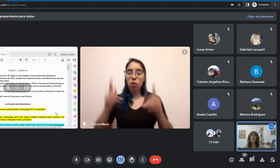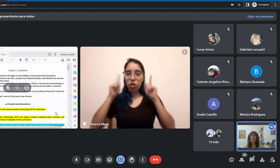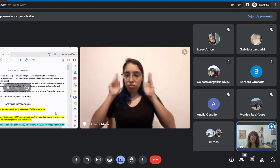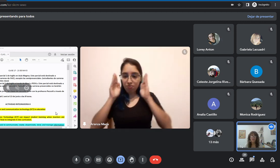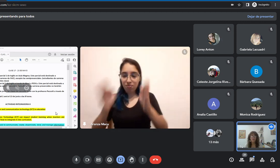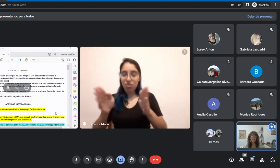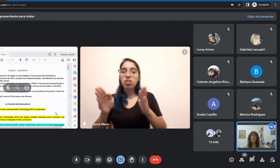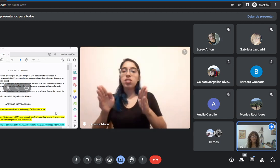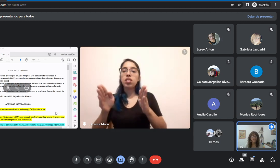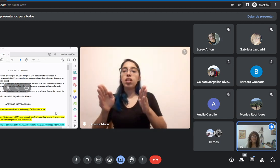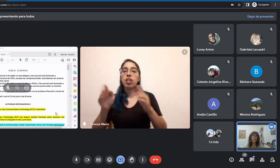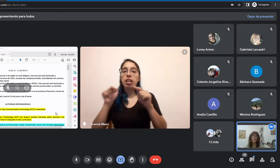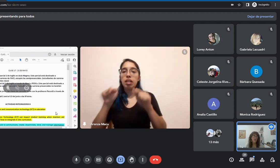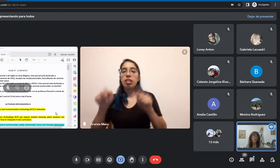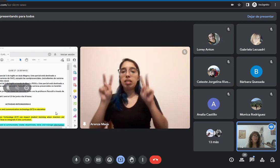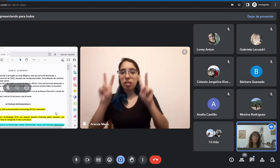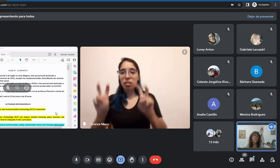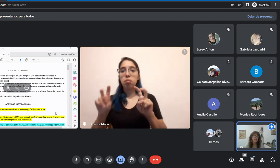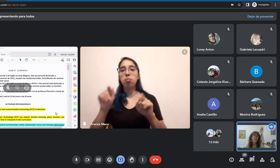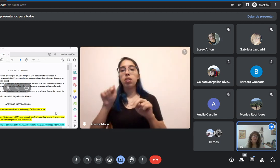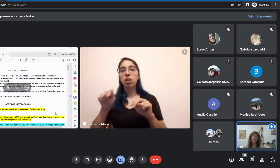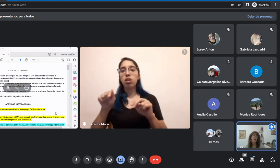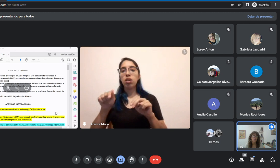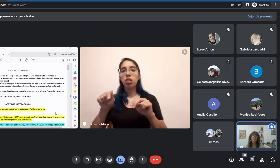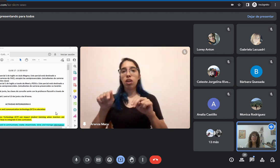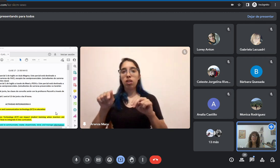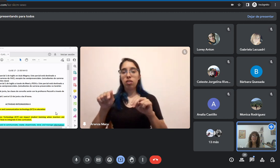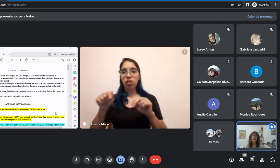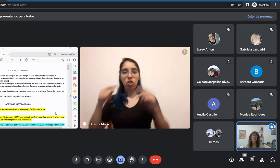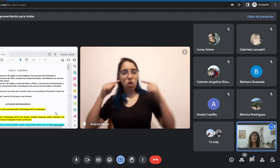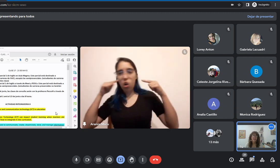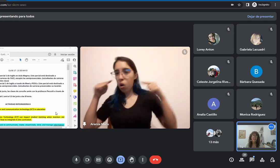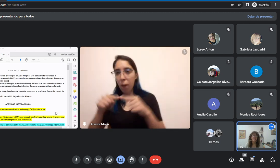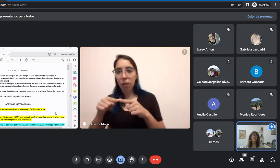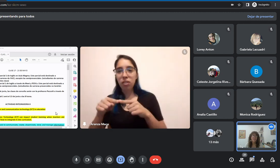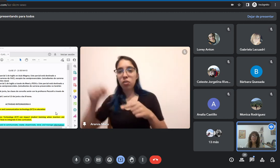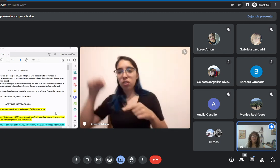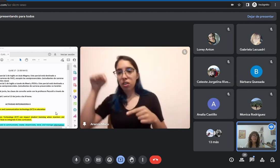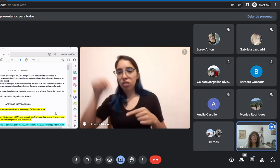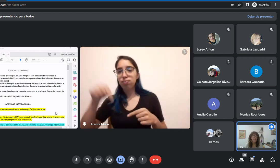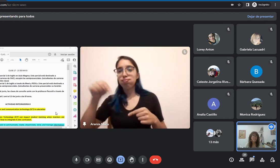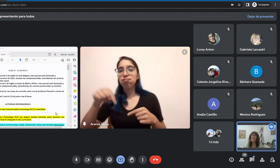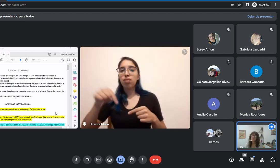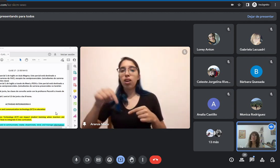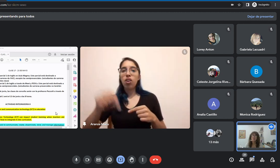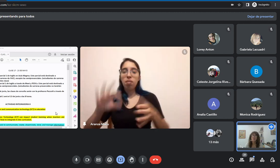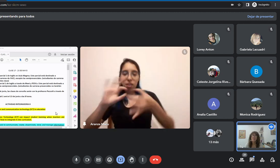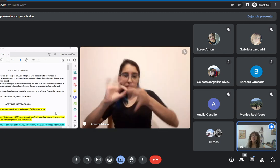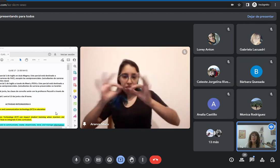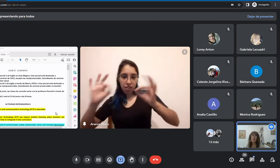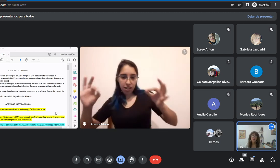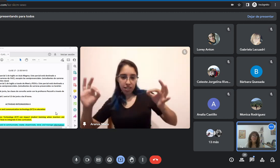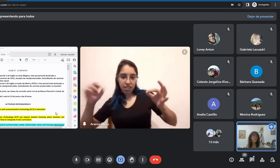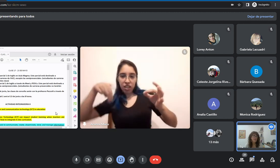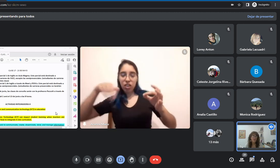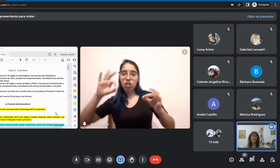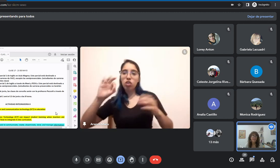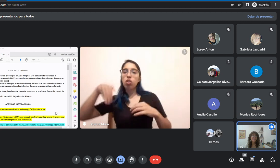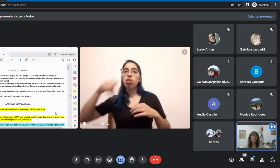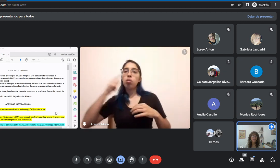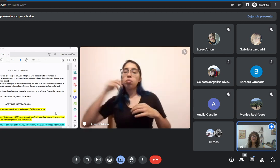El objetivo del primer cuatrimestre es tener bien consolidada las frases nominales y las oraciones con frases